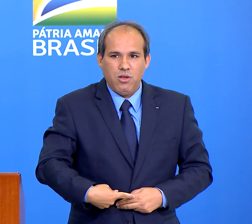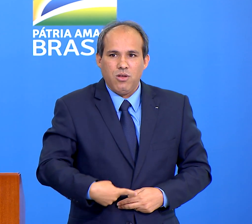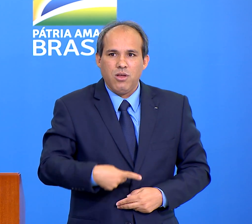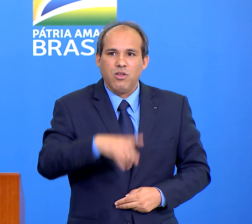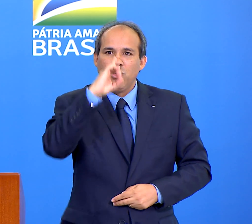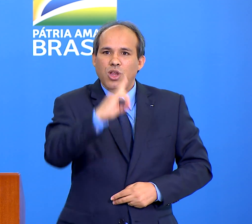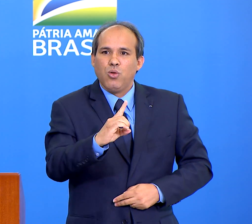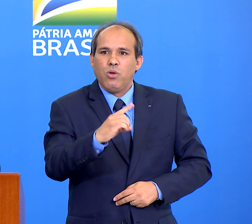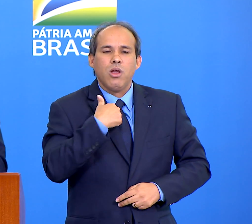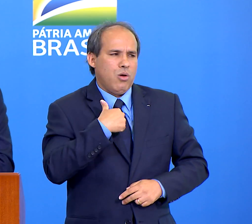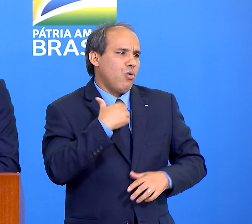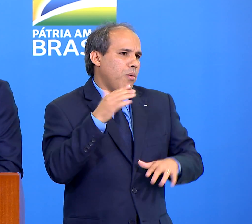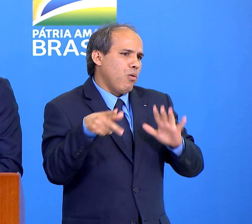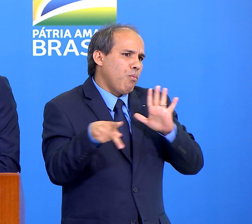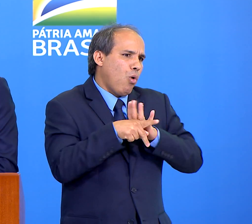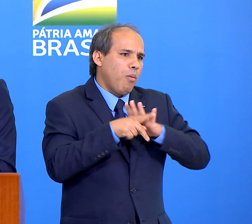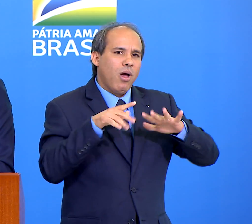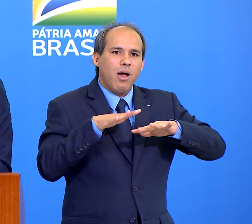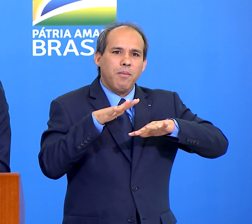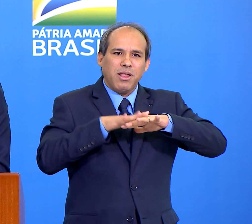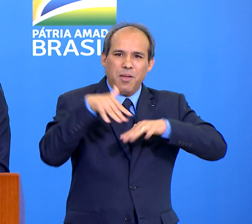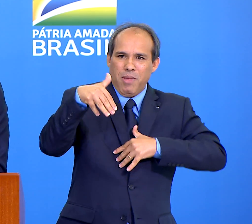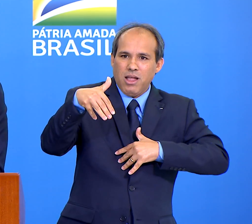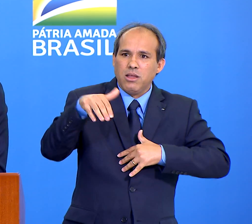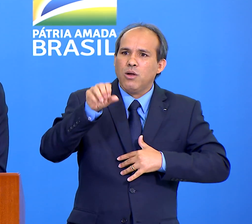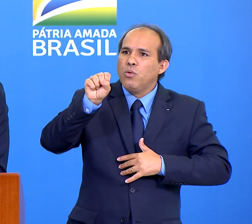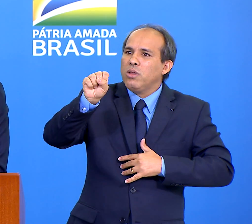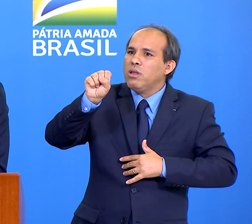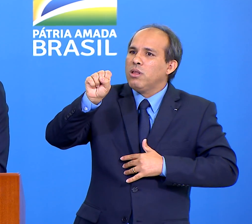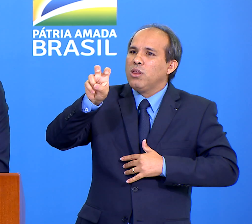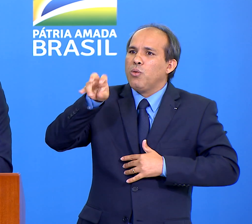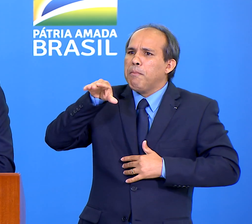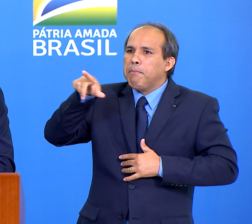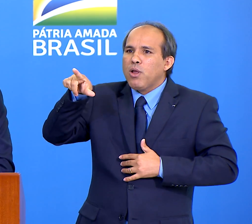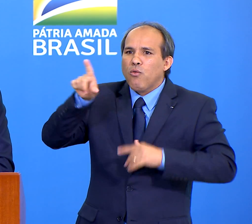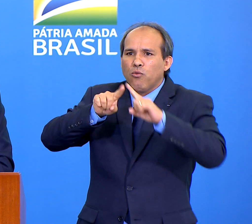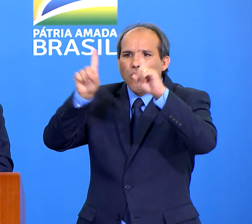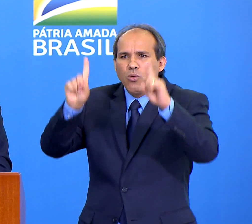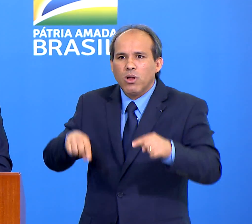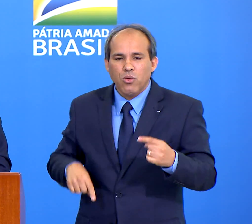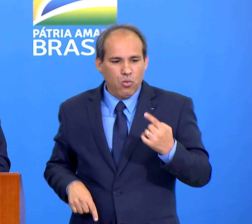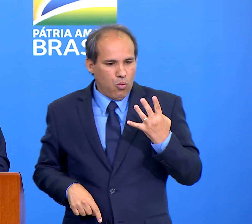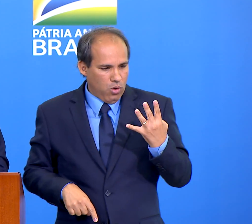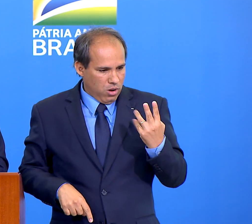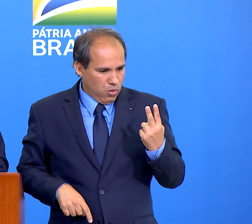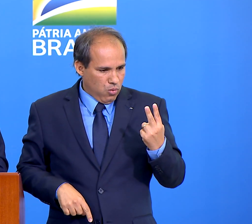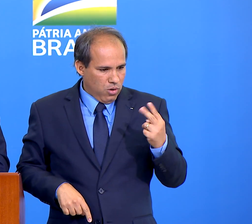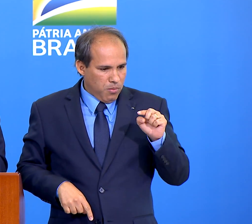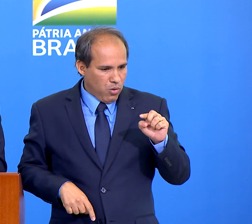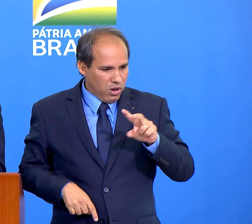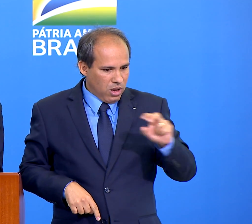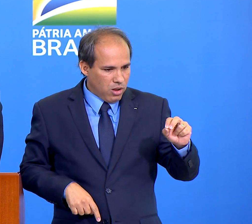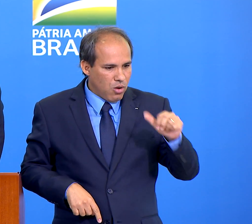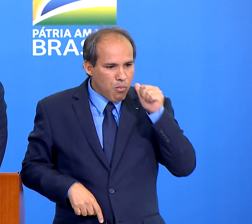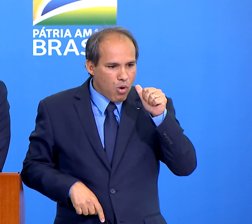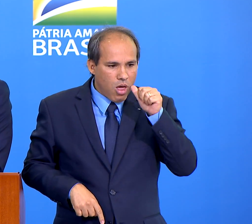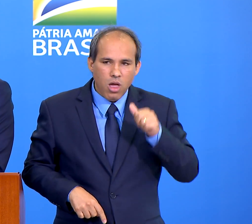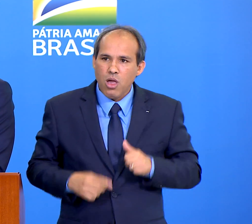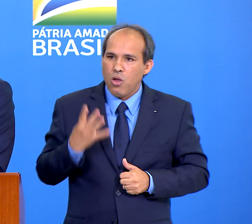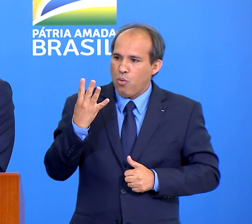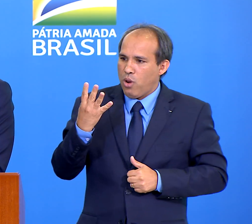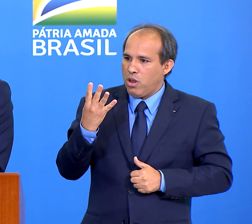matemática a sessão 85 mil empregados 42.500 mulheres e